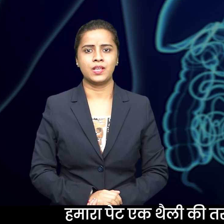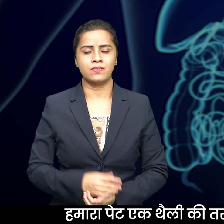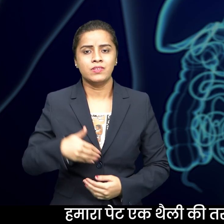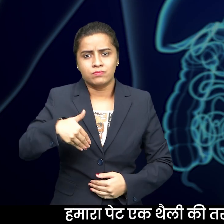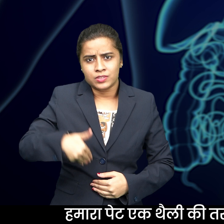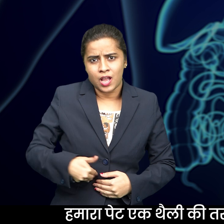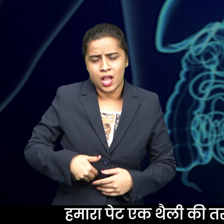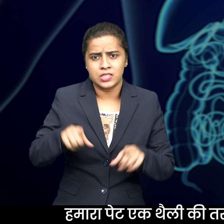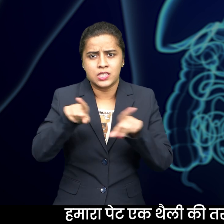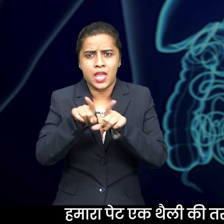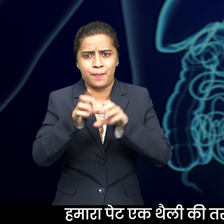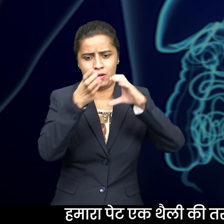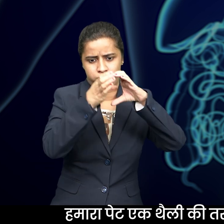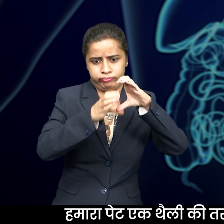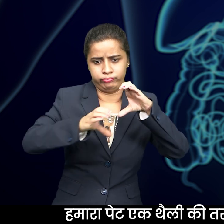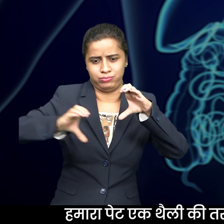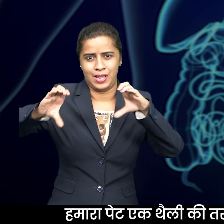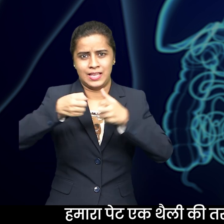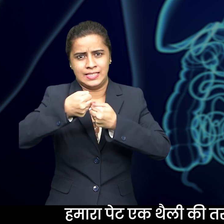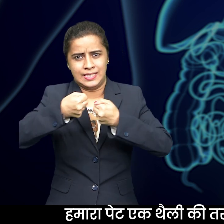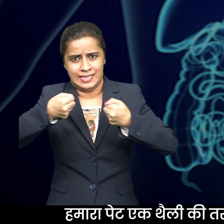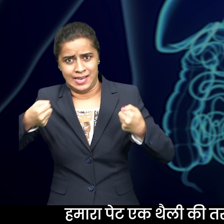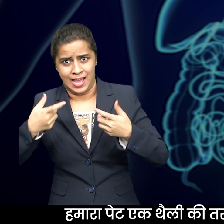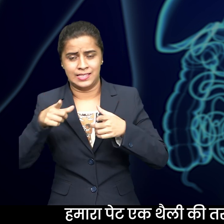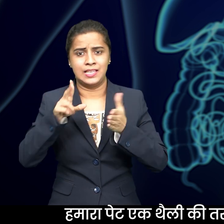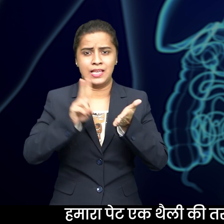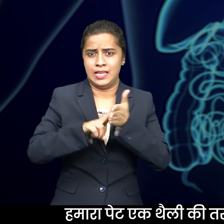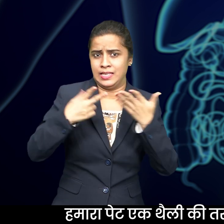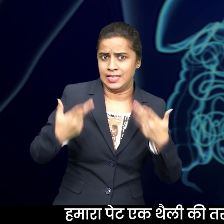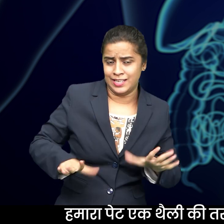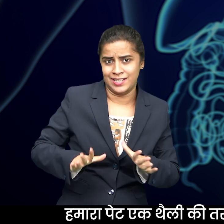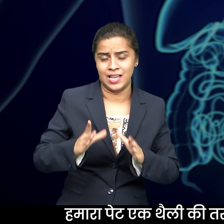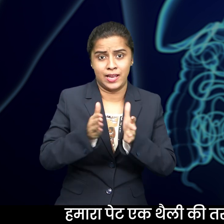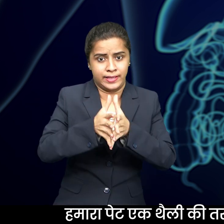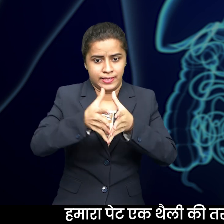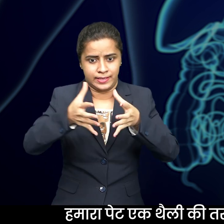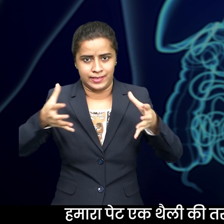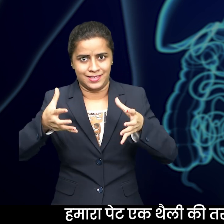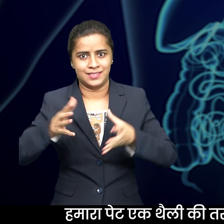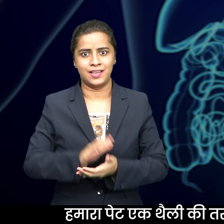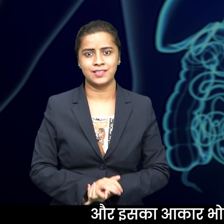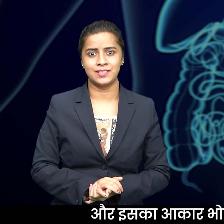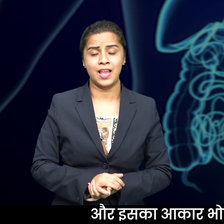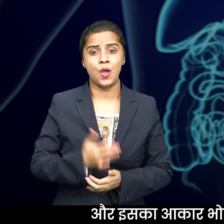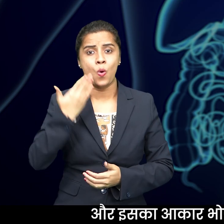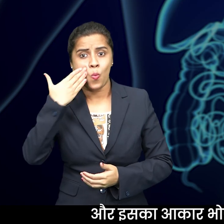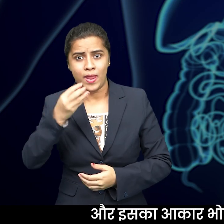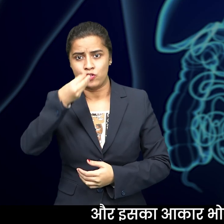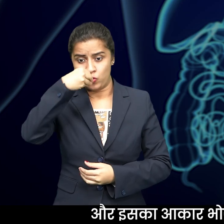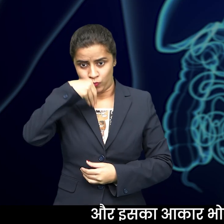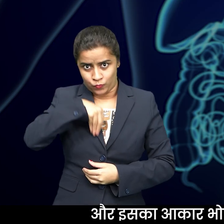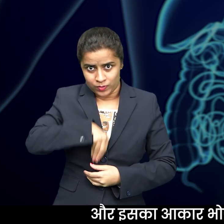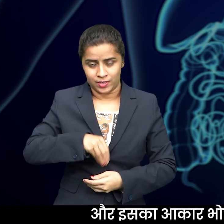हमारा पेट एक थैली की तरह होता है जो लचीली प्रकृति का होता है और